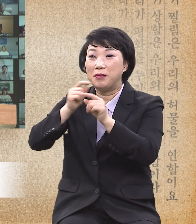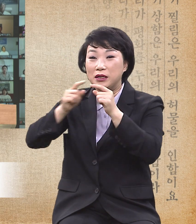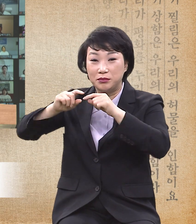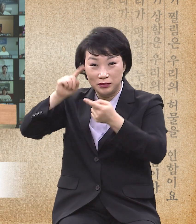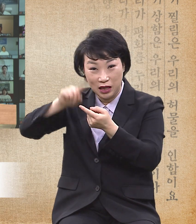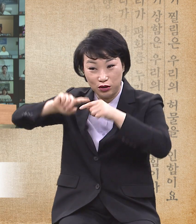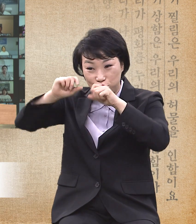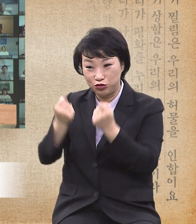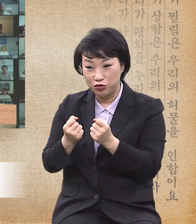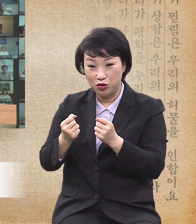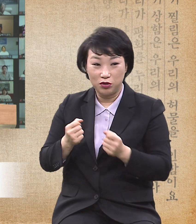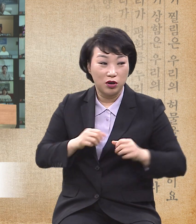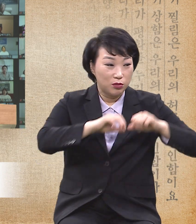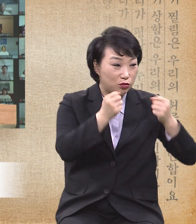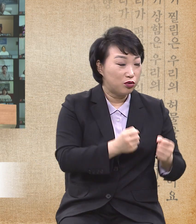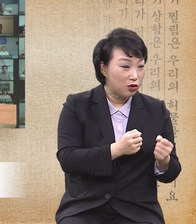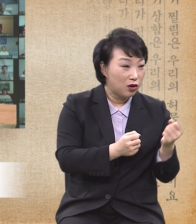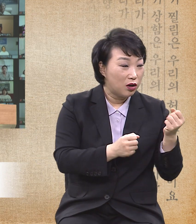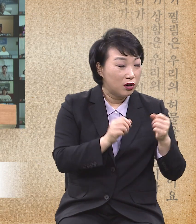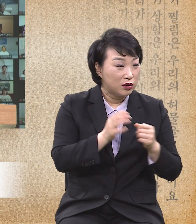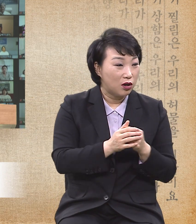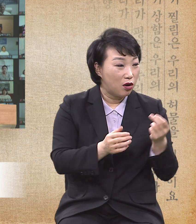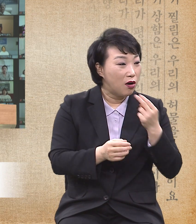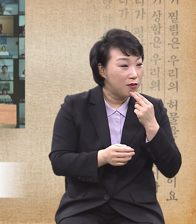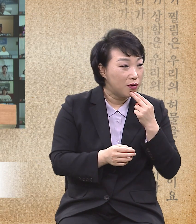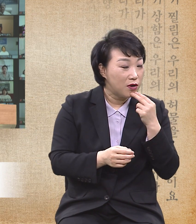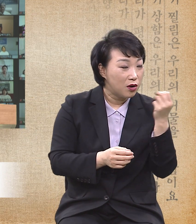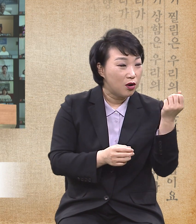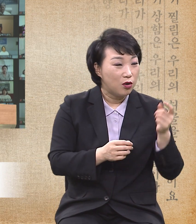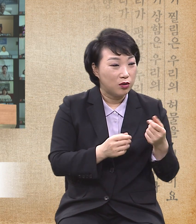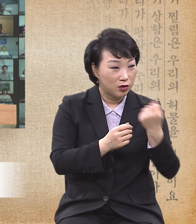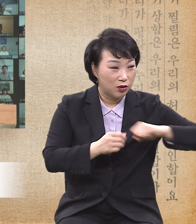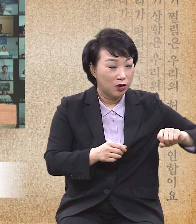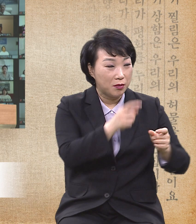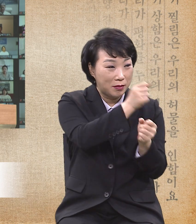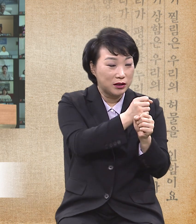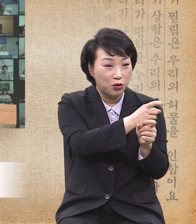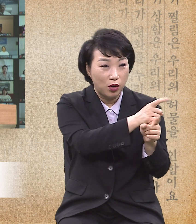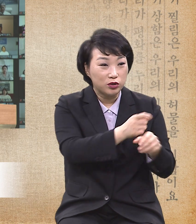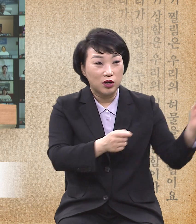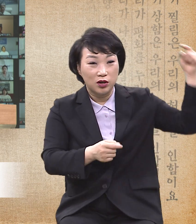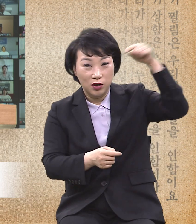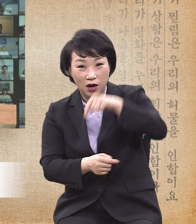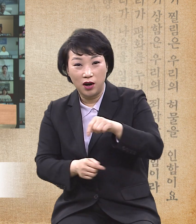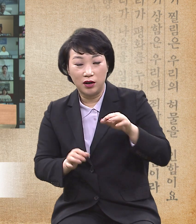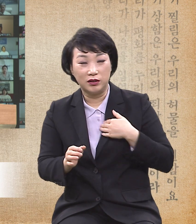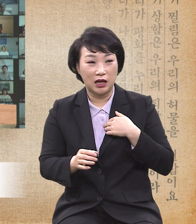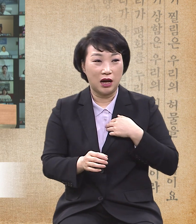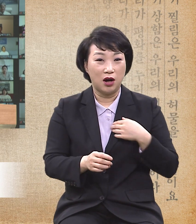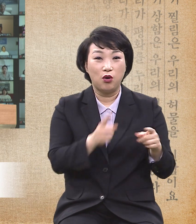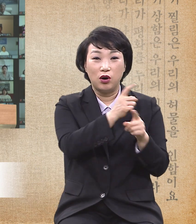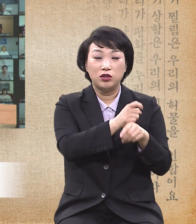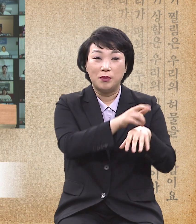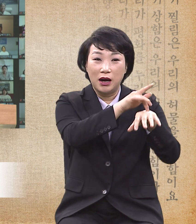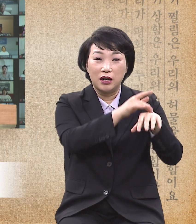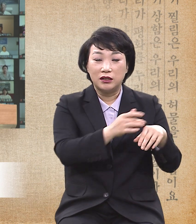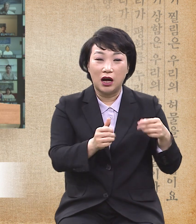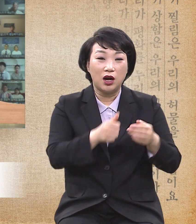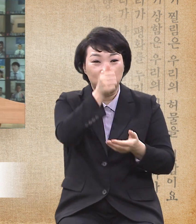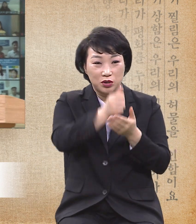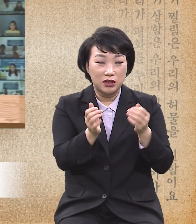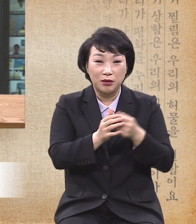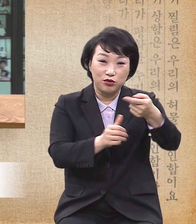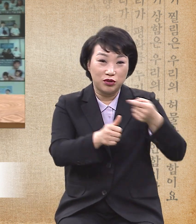자는 불순종하는 자에 의해서 적이 들어와서 나를 불순종하게 만들어 죄로 죽이지 못하도록